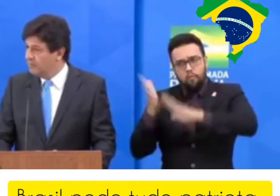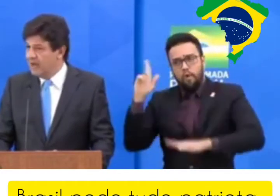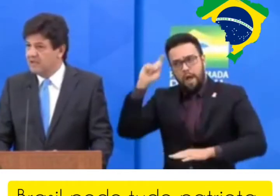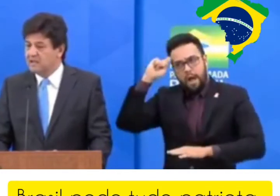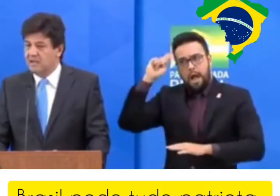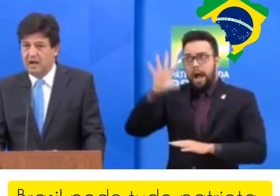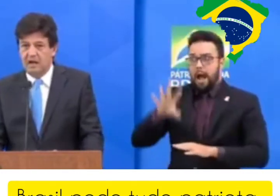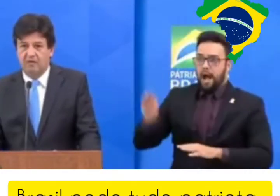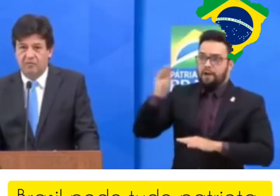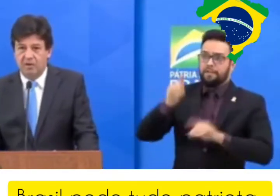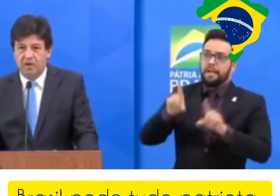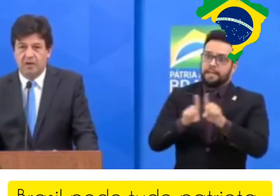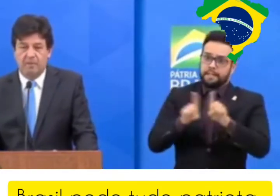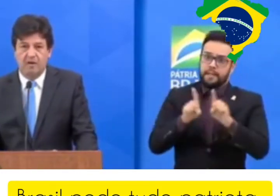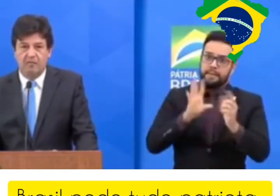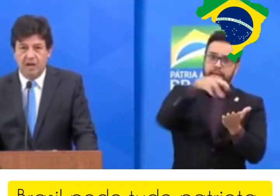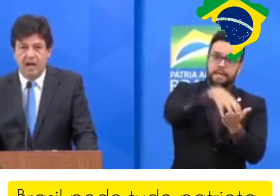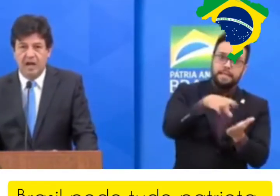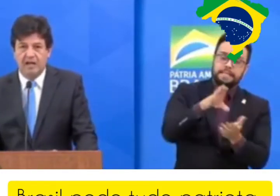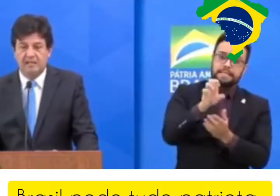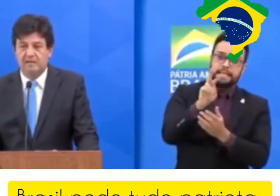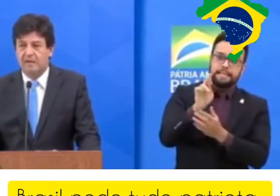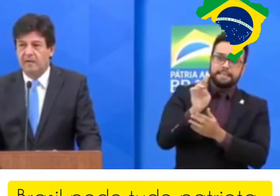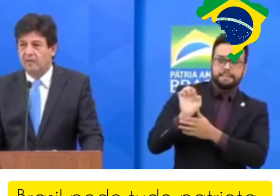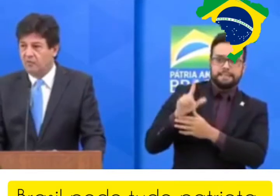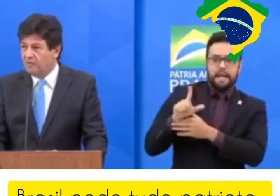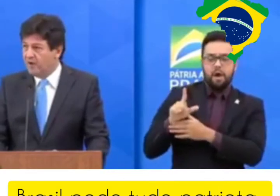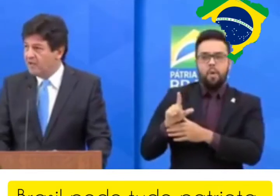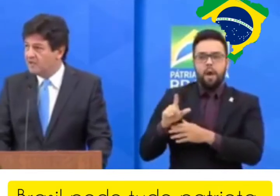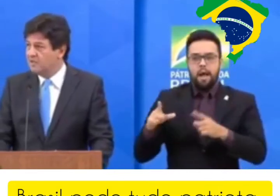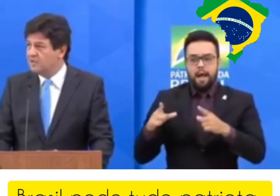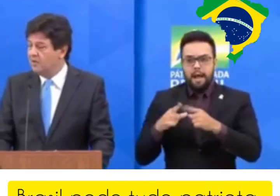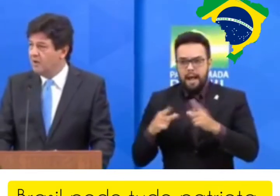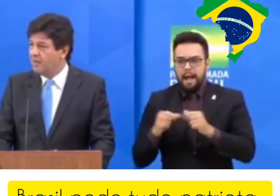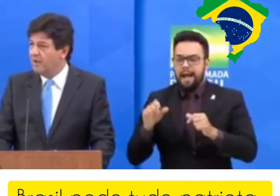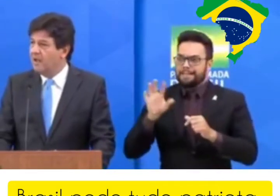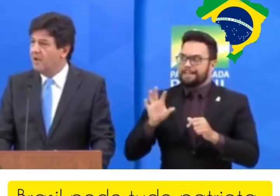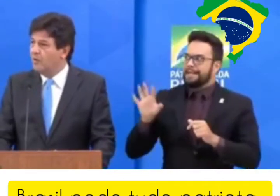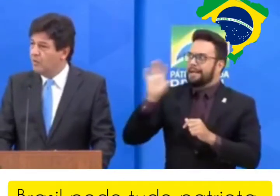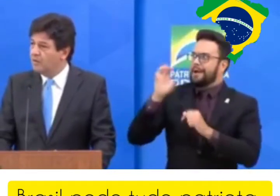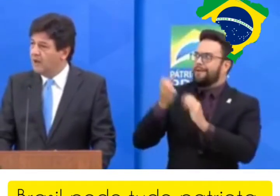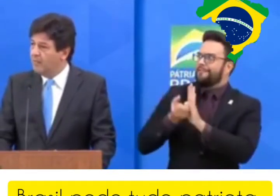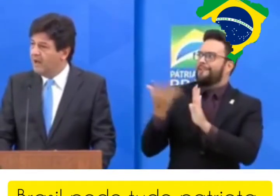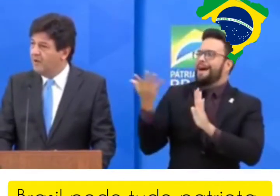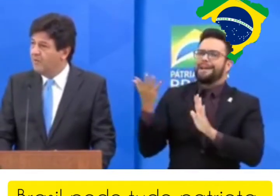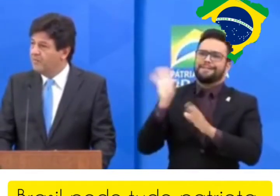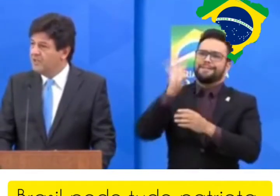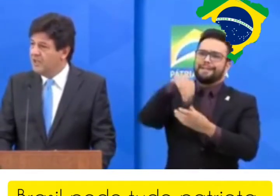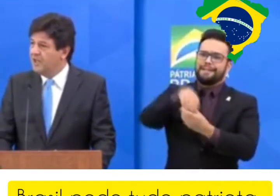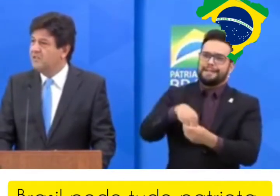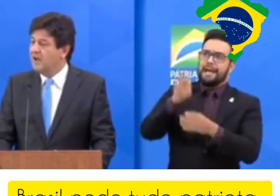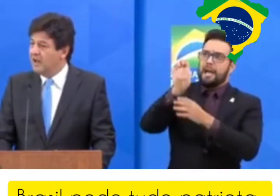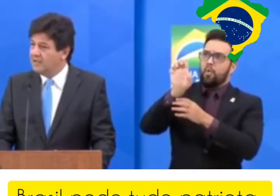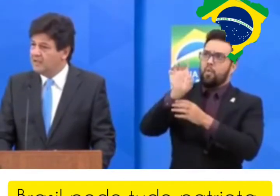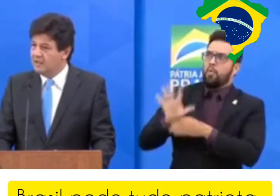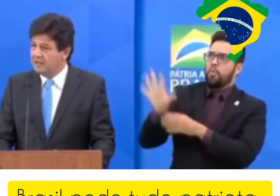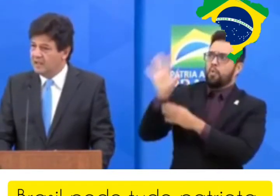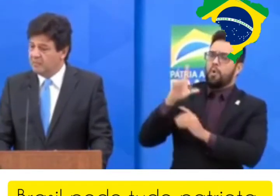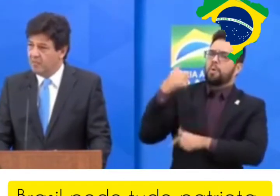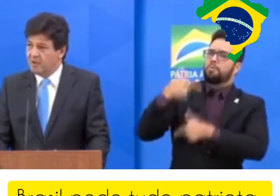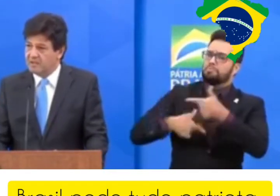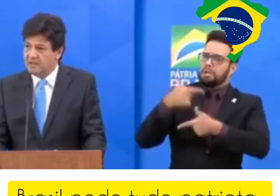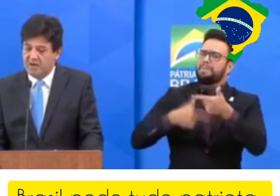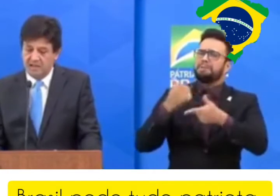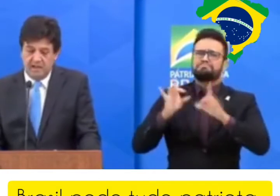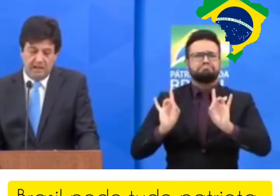fui à América Central, fui ao Japão, fui à Ásia, fui várias vezes à Europa. O trabalho de excelência